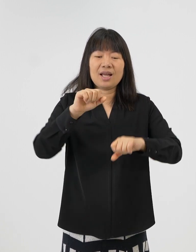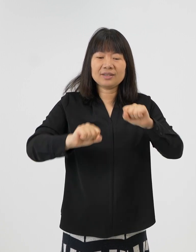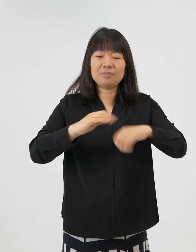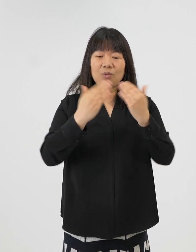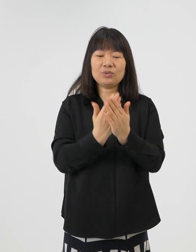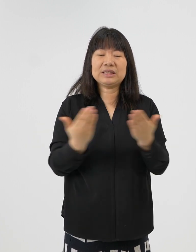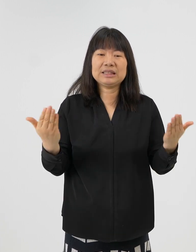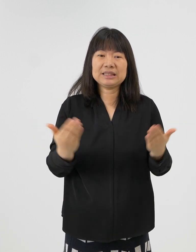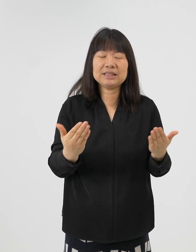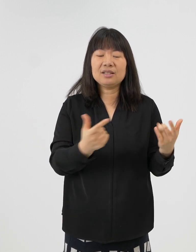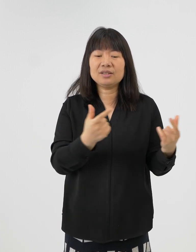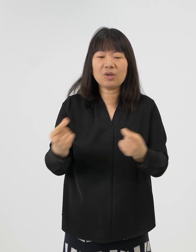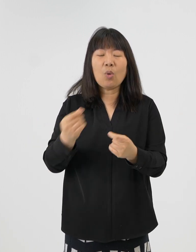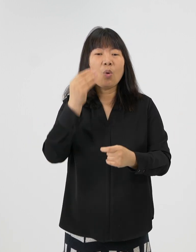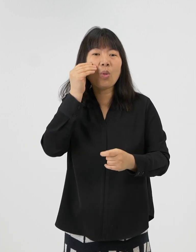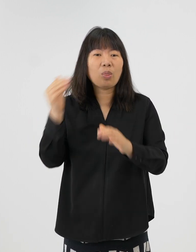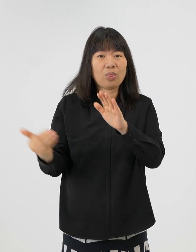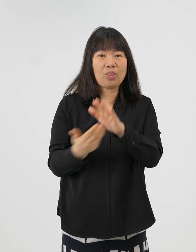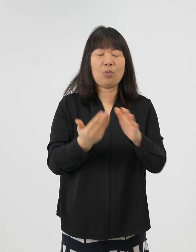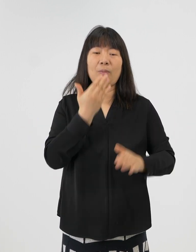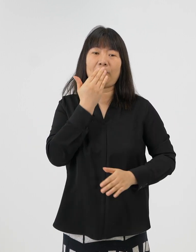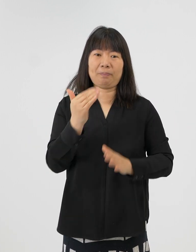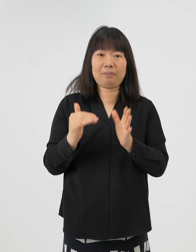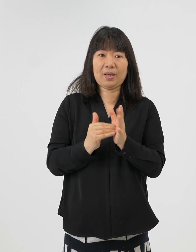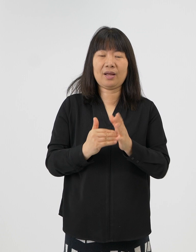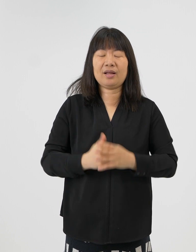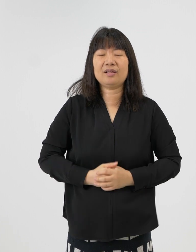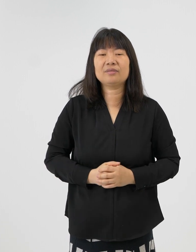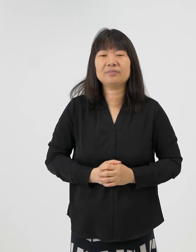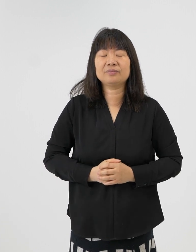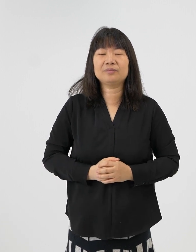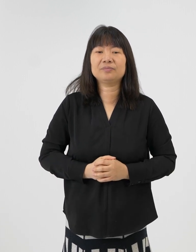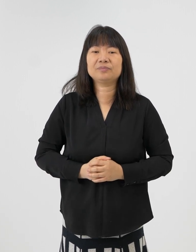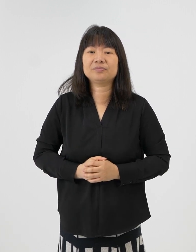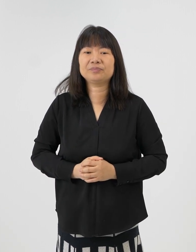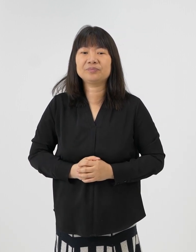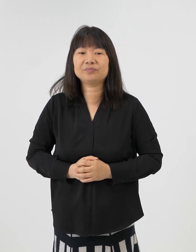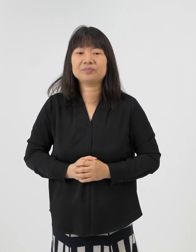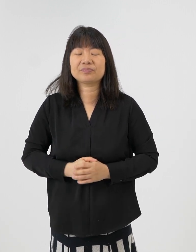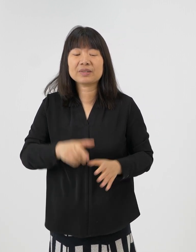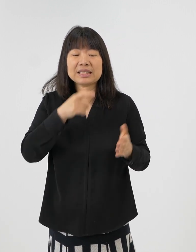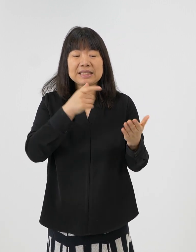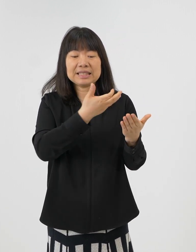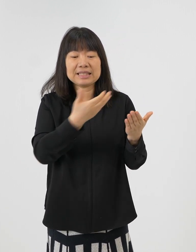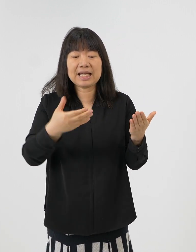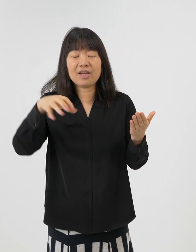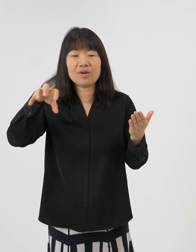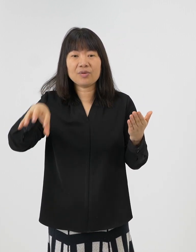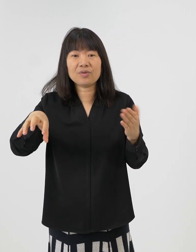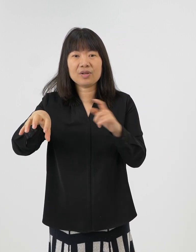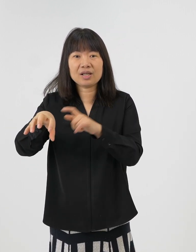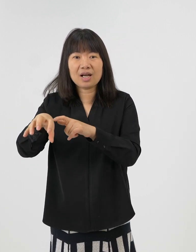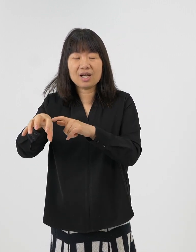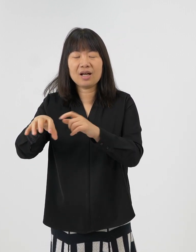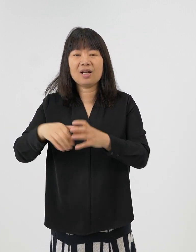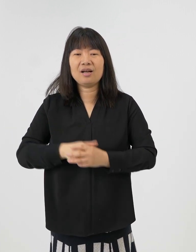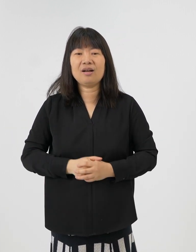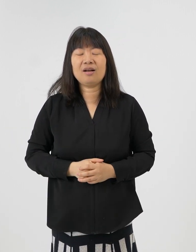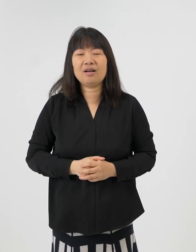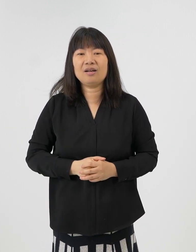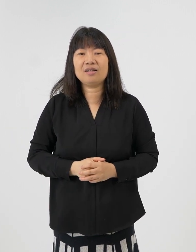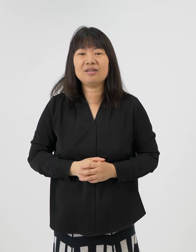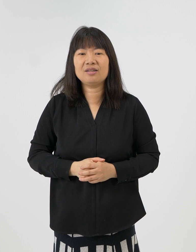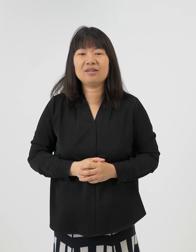모든 일이 다 형통하리로다. 네, 여기 시냇가 이 팔개마임이라는 말은